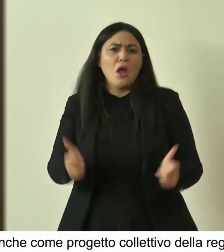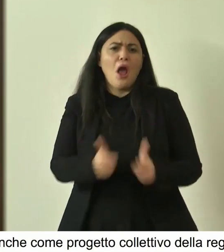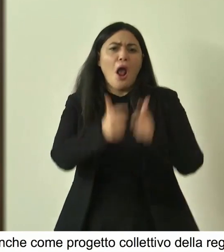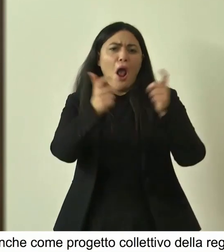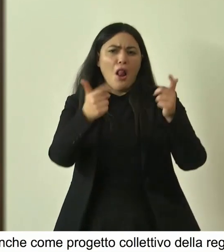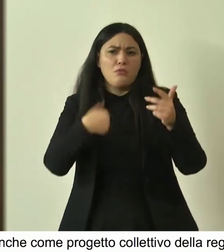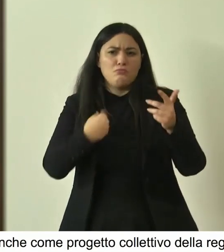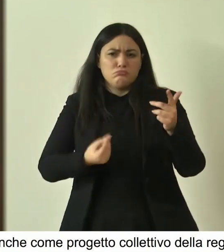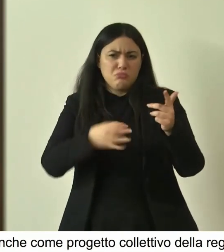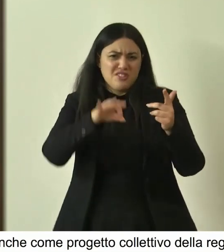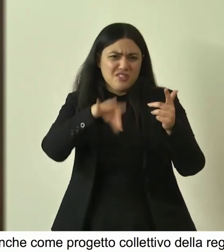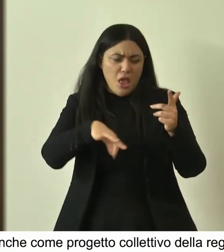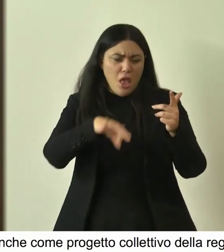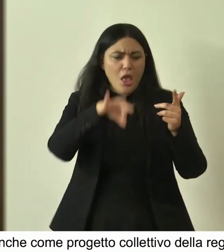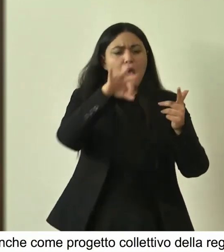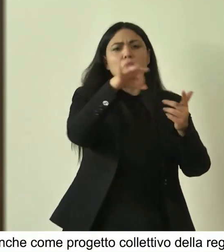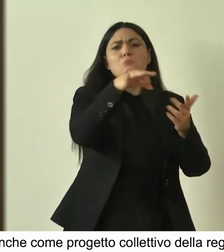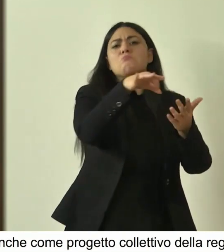di